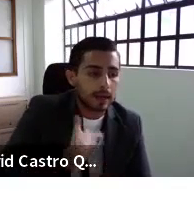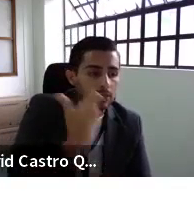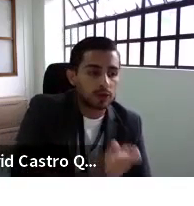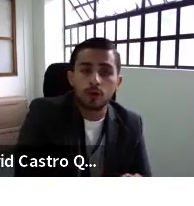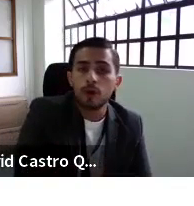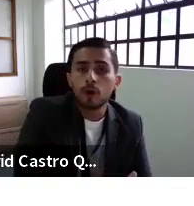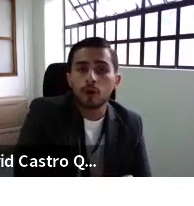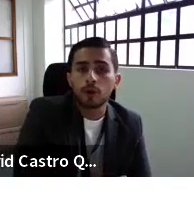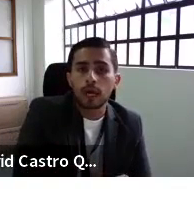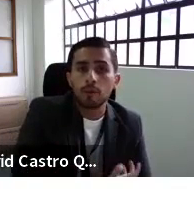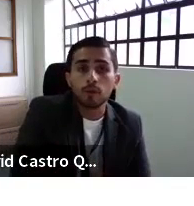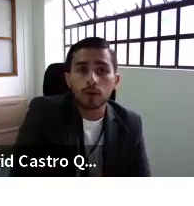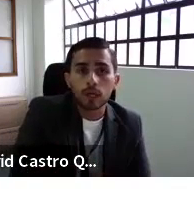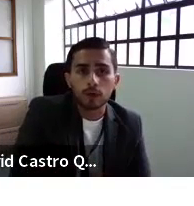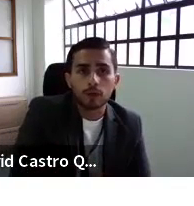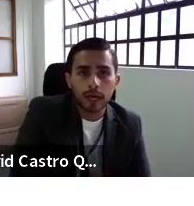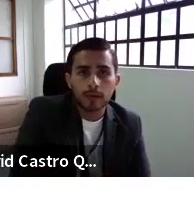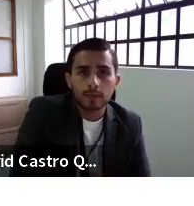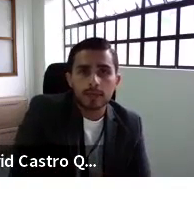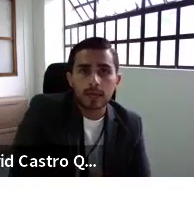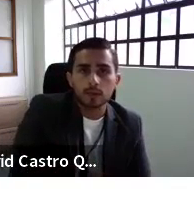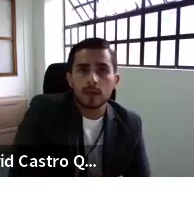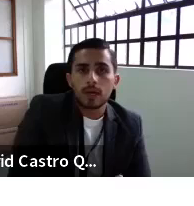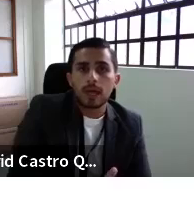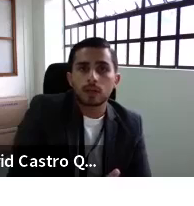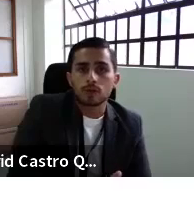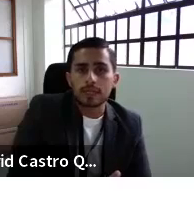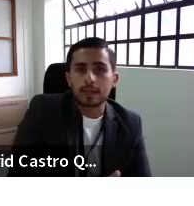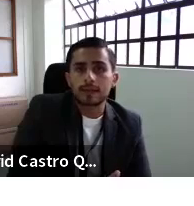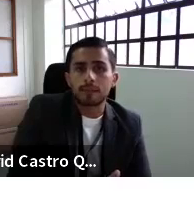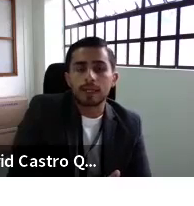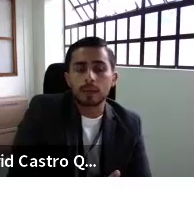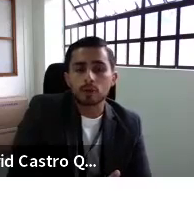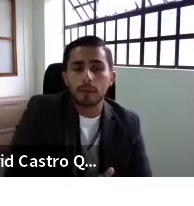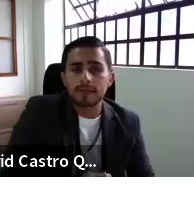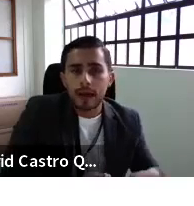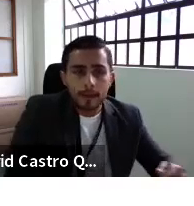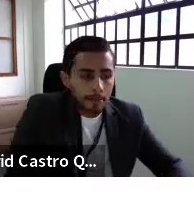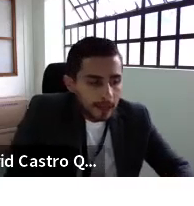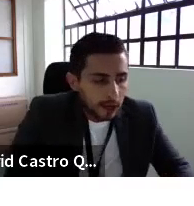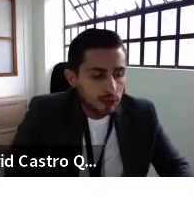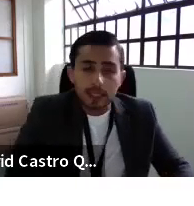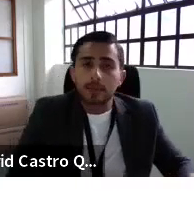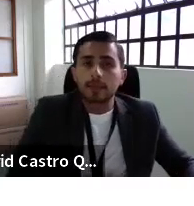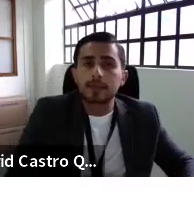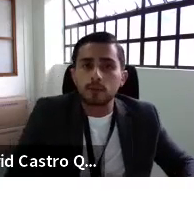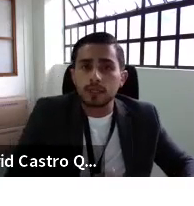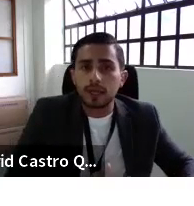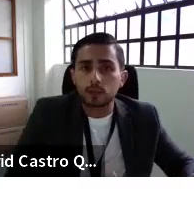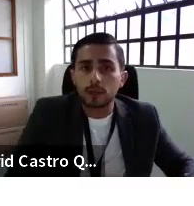relación con el mundo que nos rodea cierto entonces también tenemos que pensar que constantemente estamos interactuando